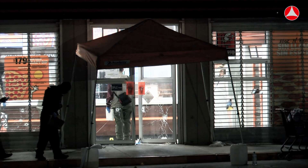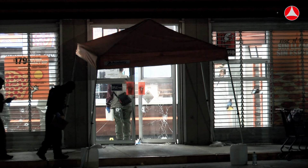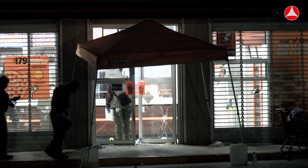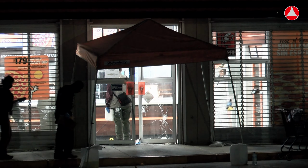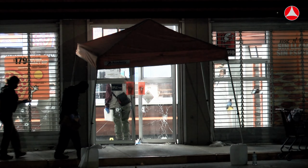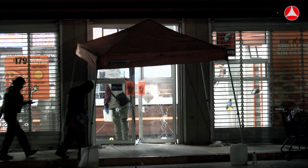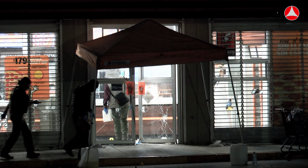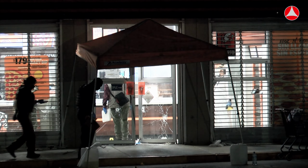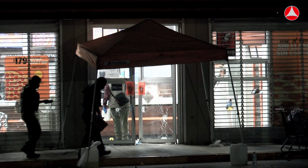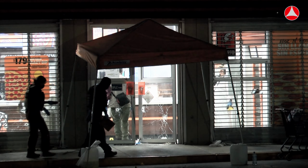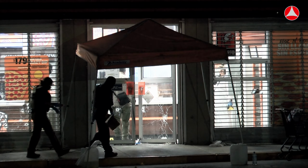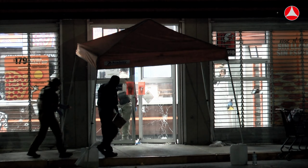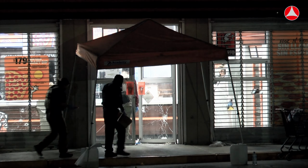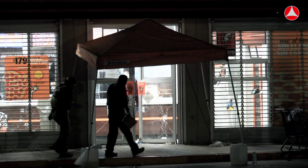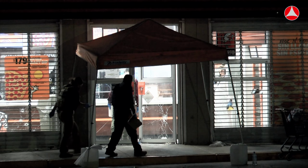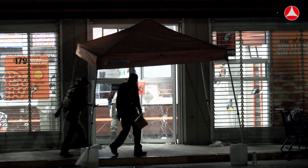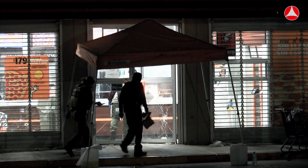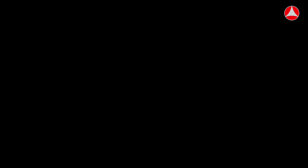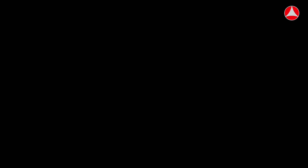ciudadanos inocentes al azar.